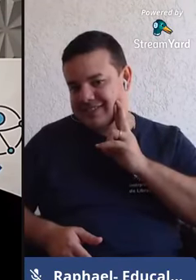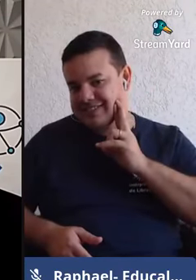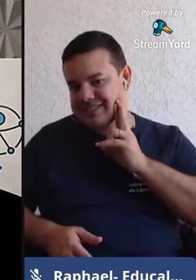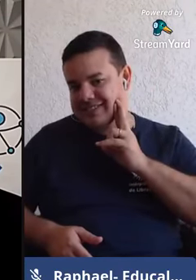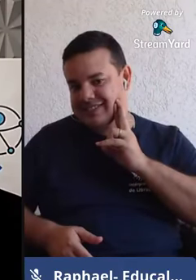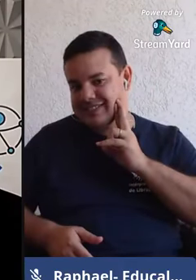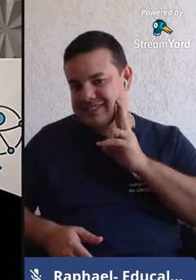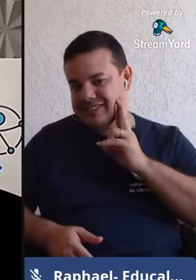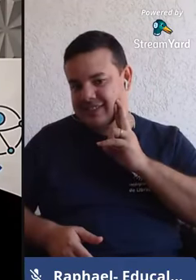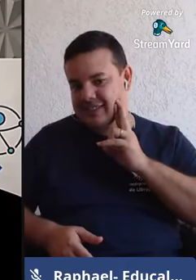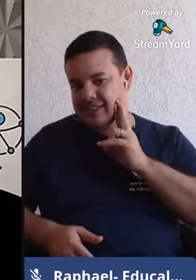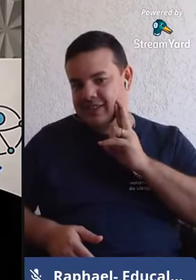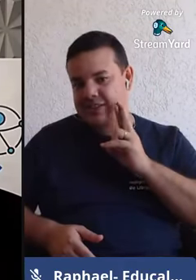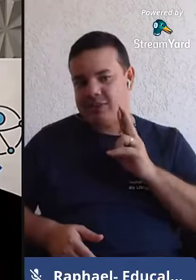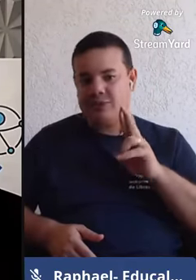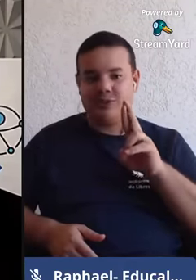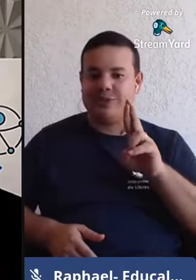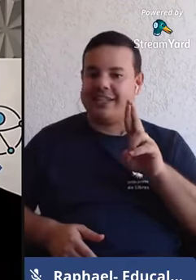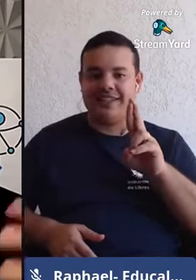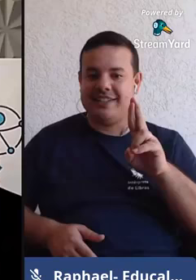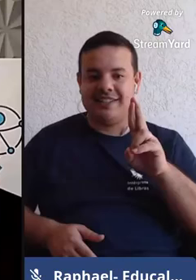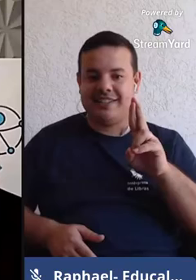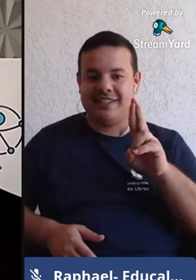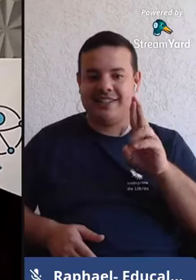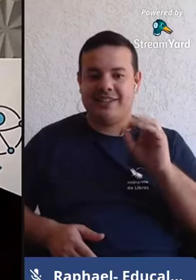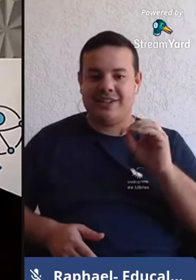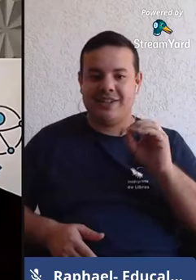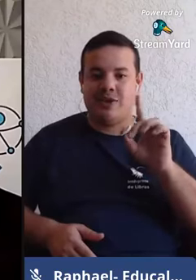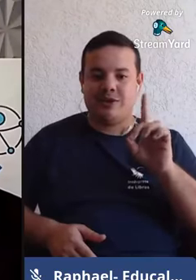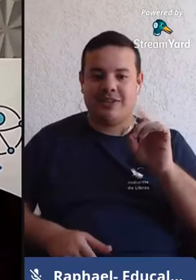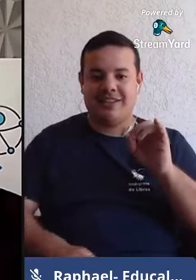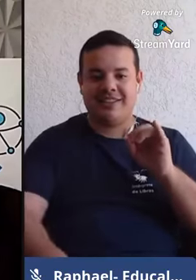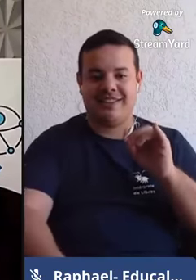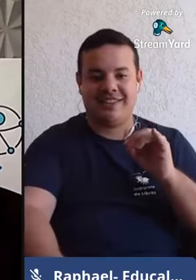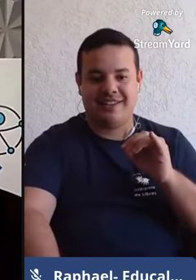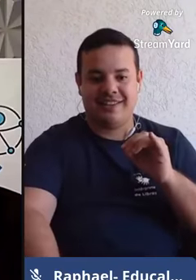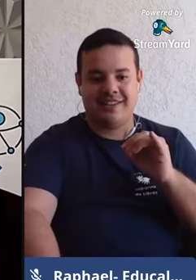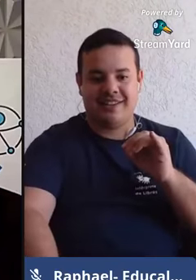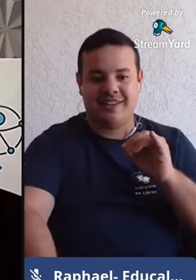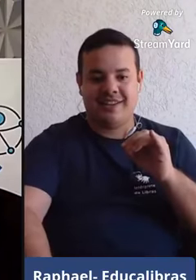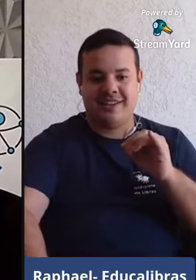Qual é o sinal do Rodrigo? Se fizer assim, ó, apanha.